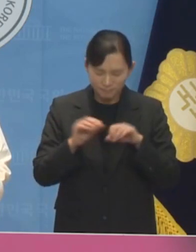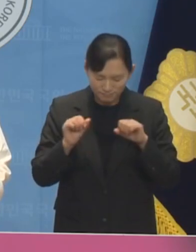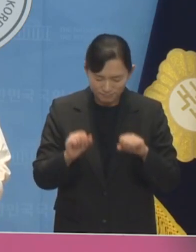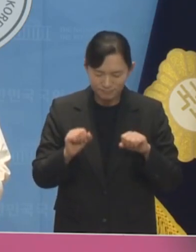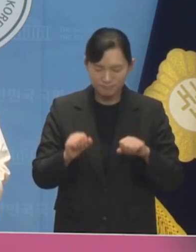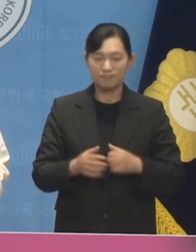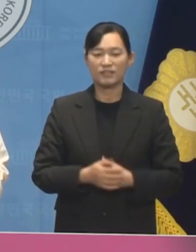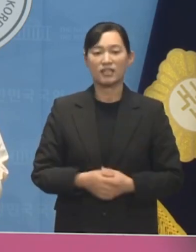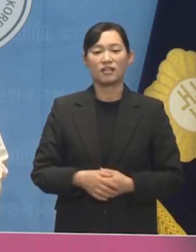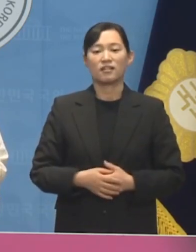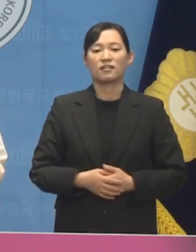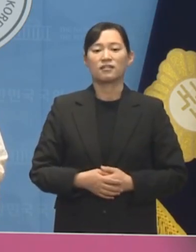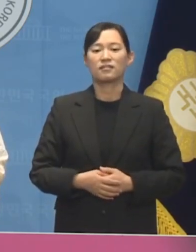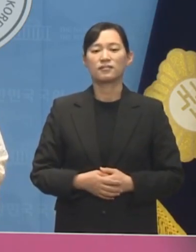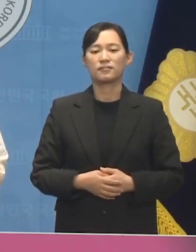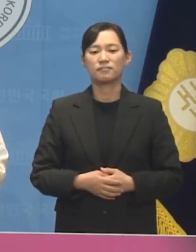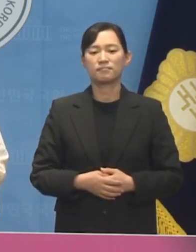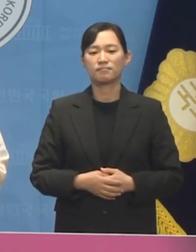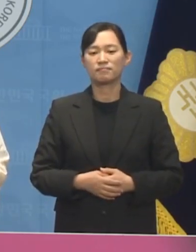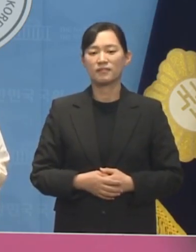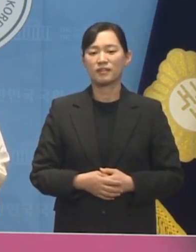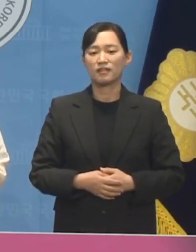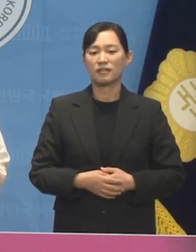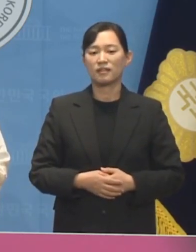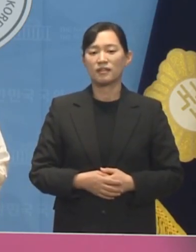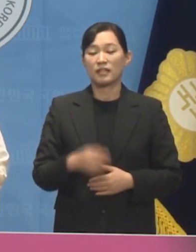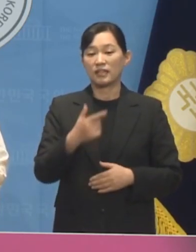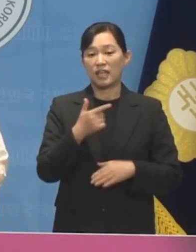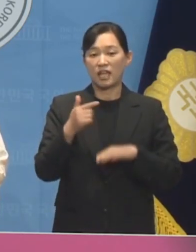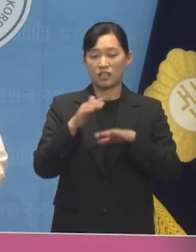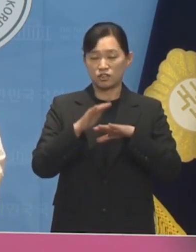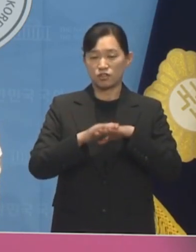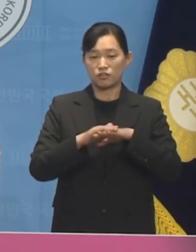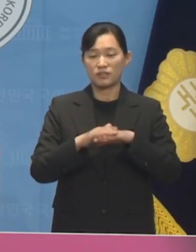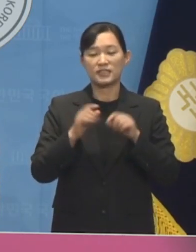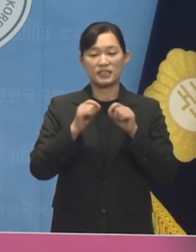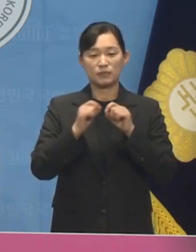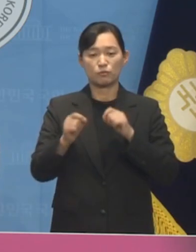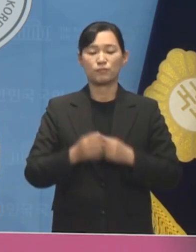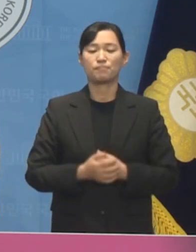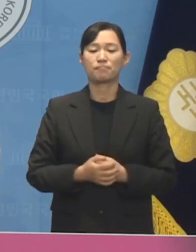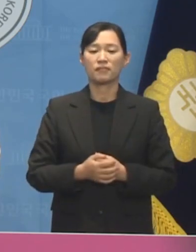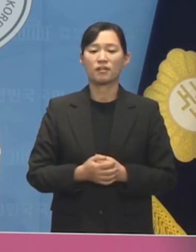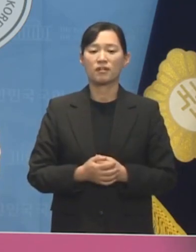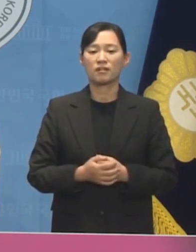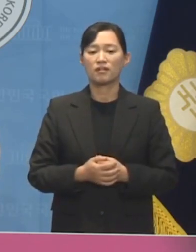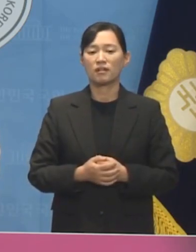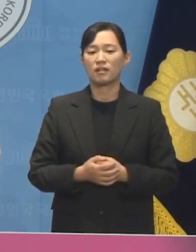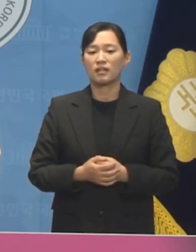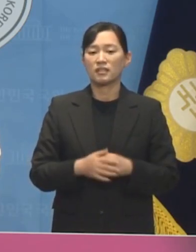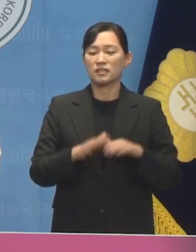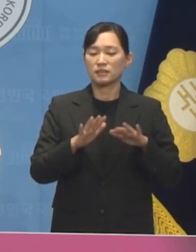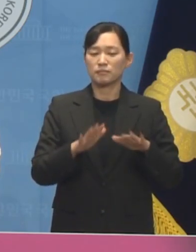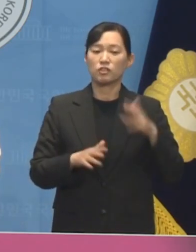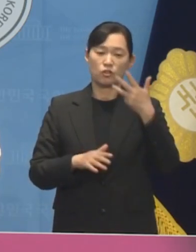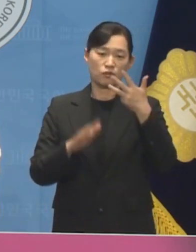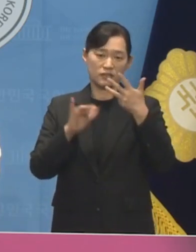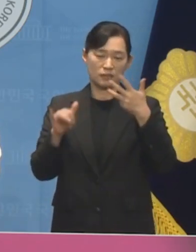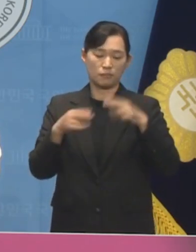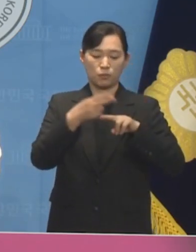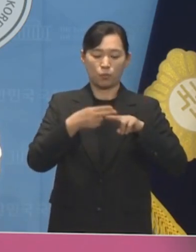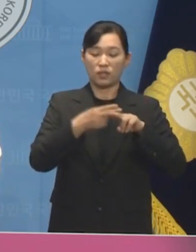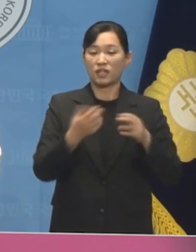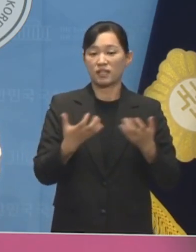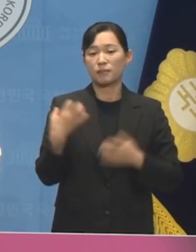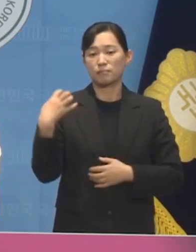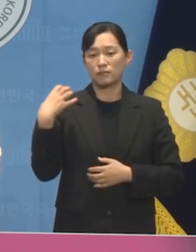안녕하십니까. 전국학교 비정규직 노동조합 대전지부 배지연입니다. 굴꽃중학교는 980명의 식수에 8명의 조리원이 함께하고